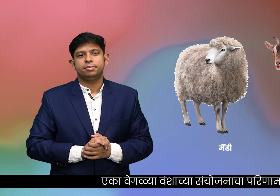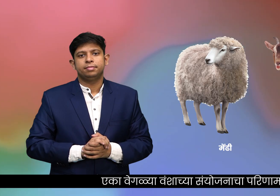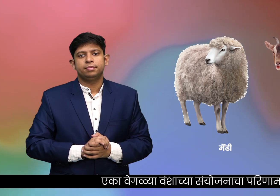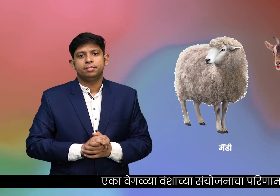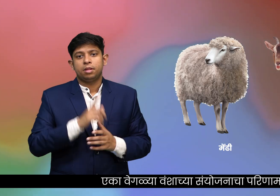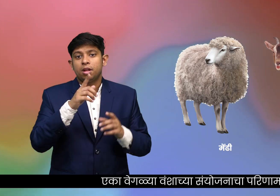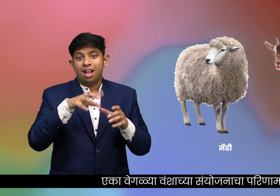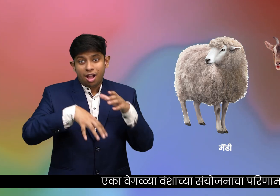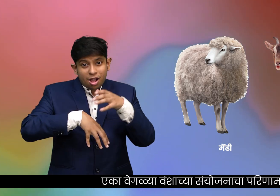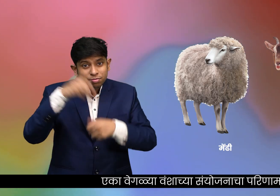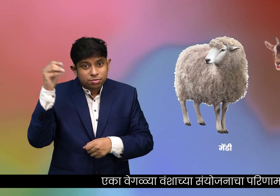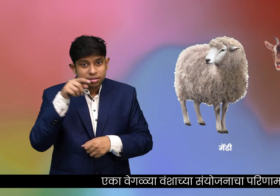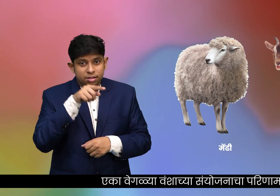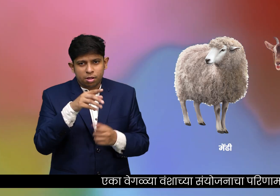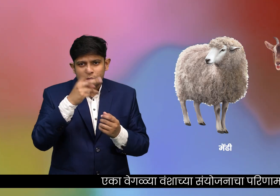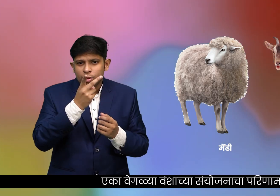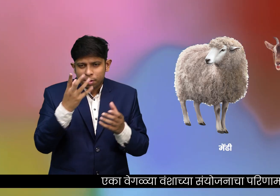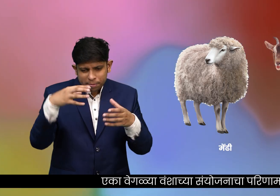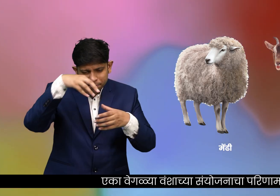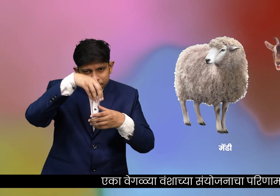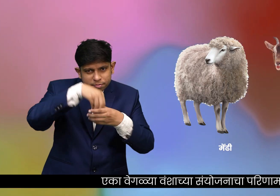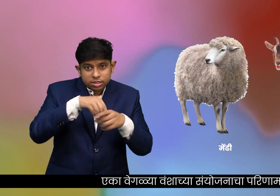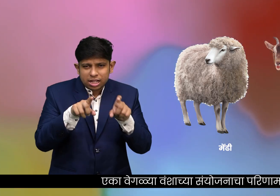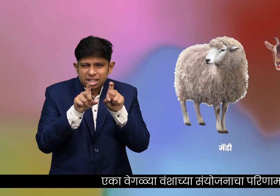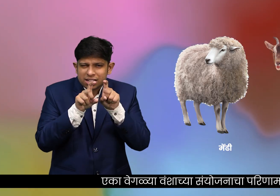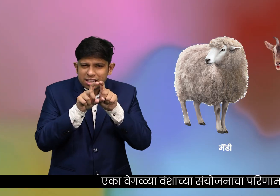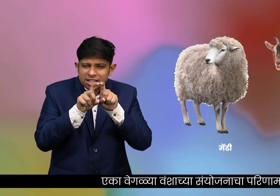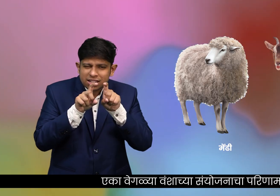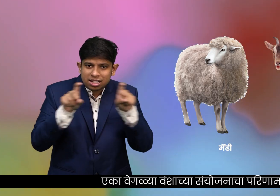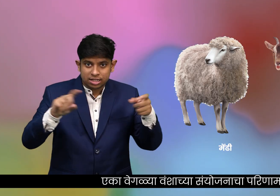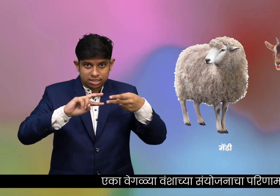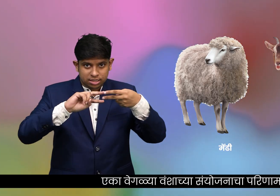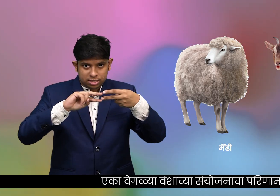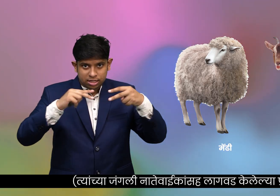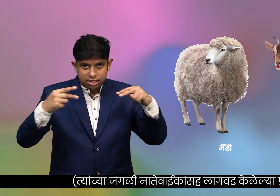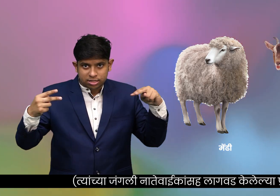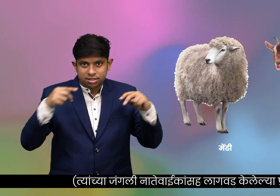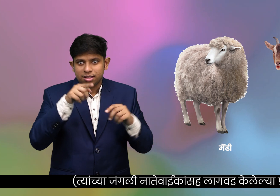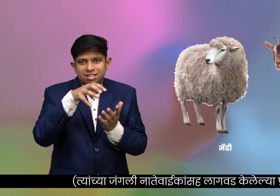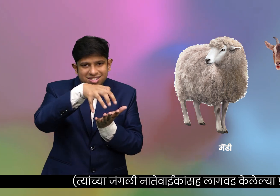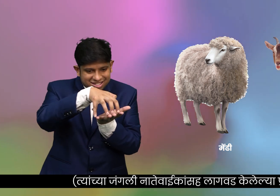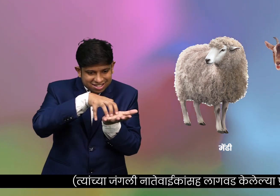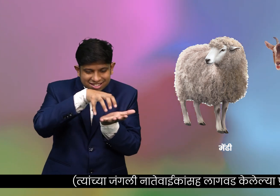एका वेगळ्या वंशाच्या संयोजनाचा परिणाम. त्यांची